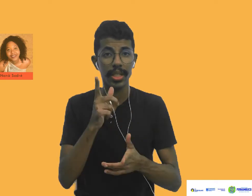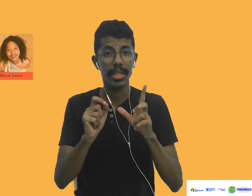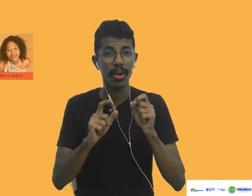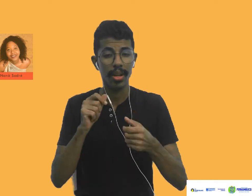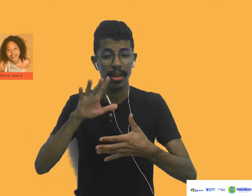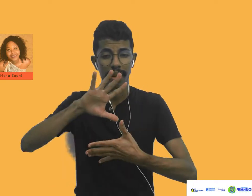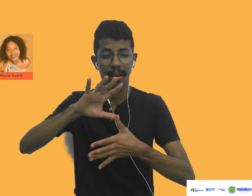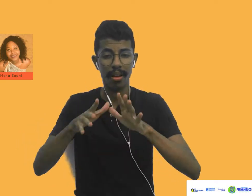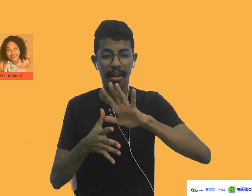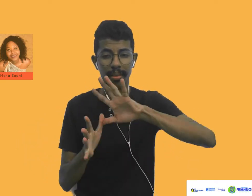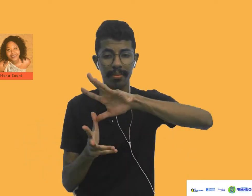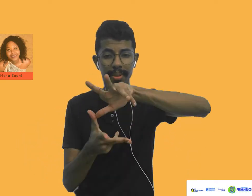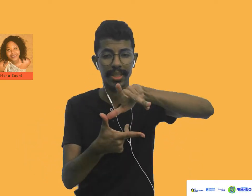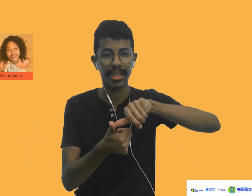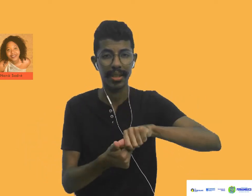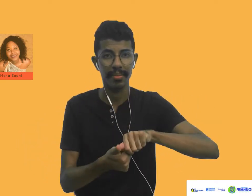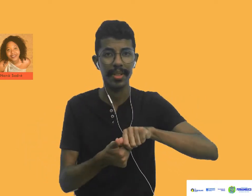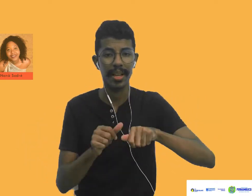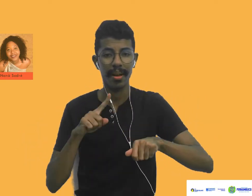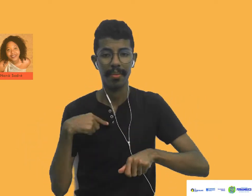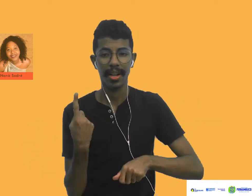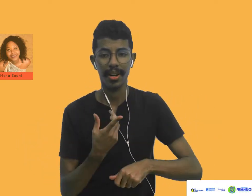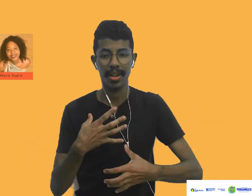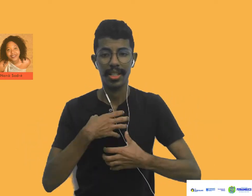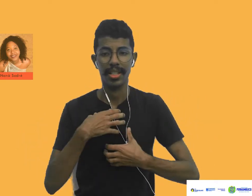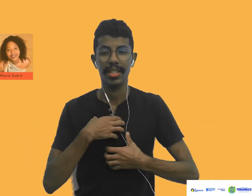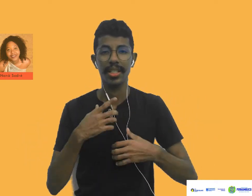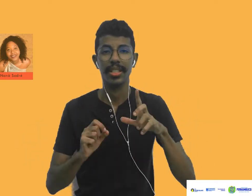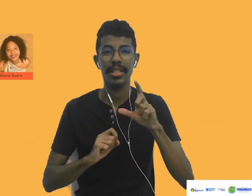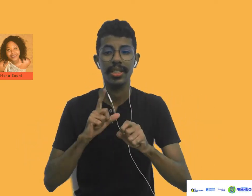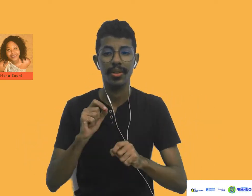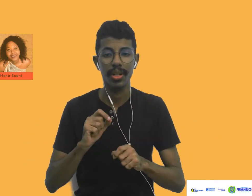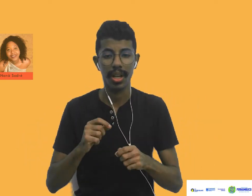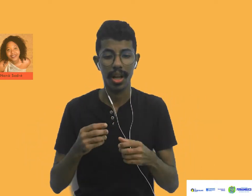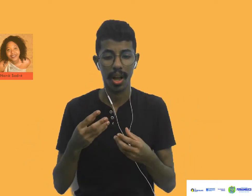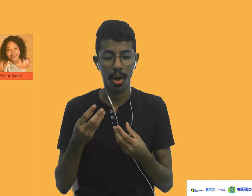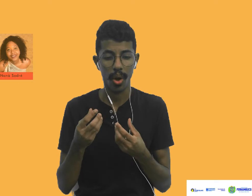Uma pandemia galopante, para nós sentirmos onde está